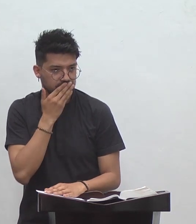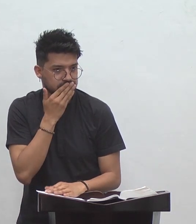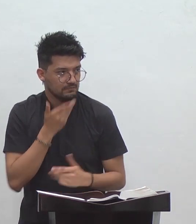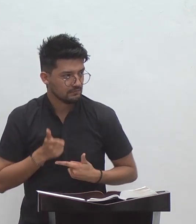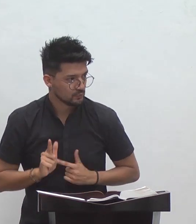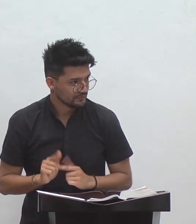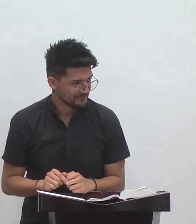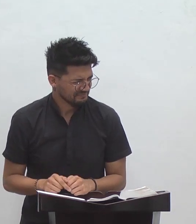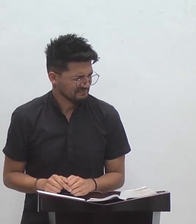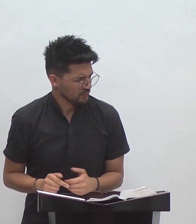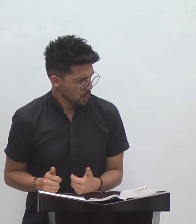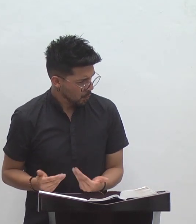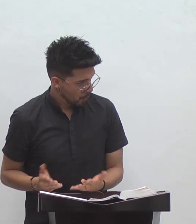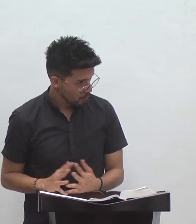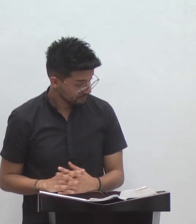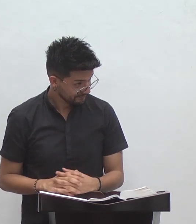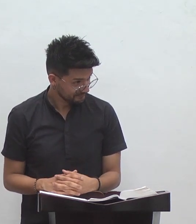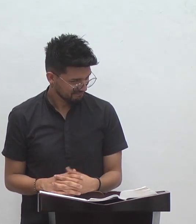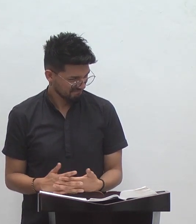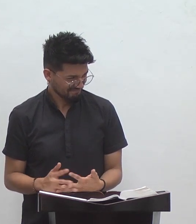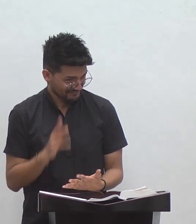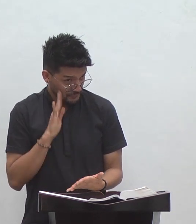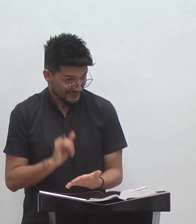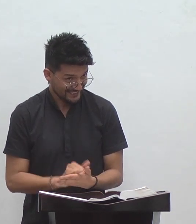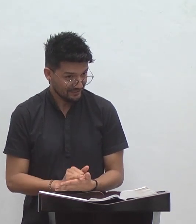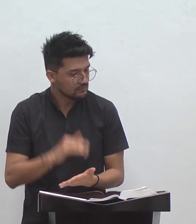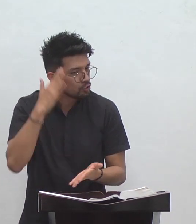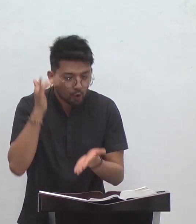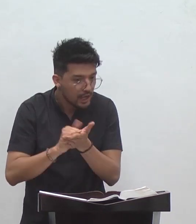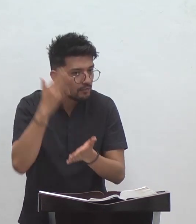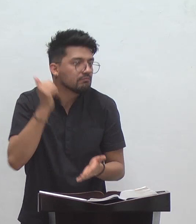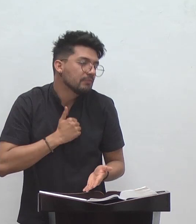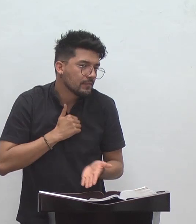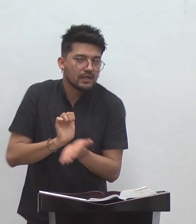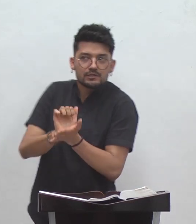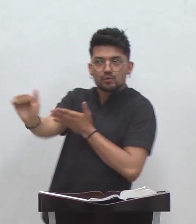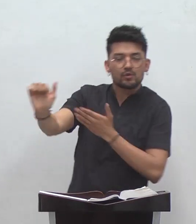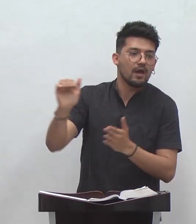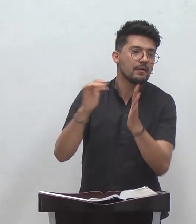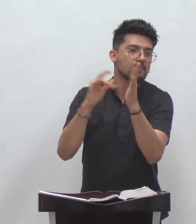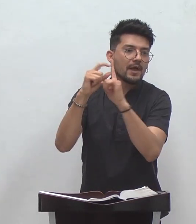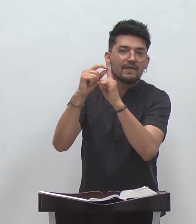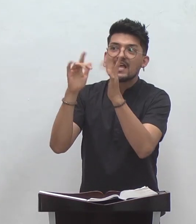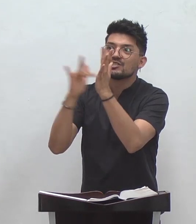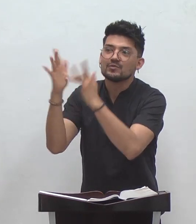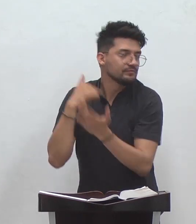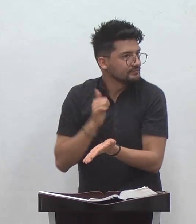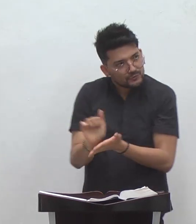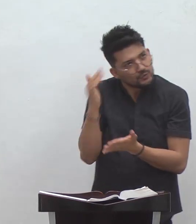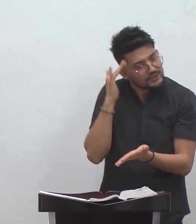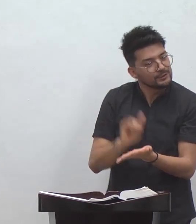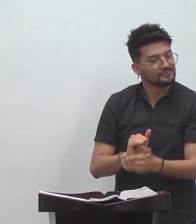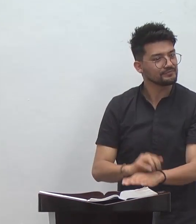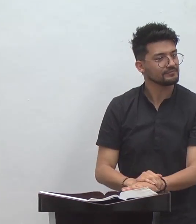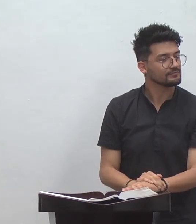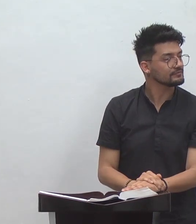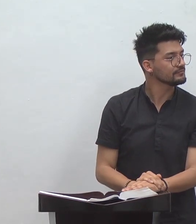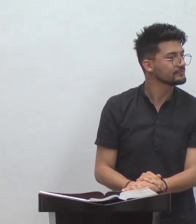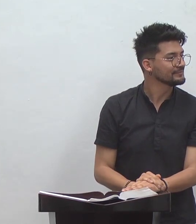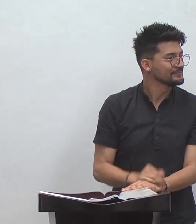yo me burlé. ¿Cómo cree que lo voy a recibir? ¿Tú no crees, Cristian? Si yo no creo, estoy rechazando